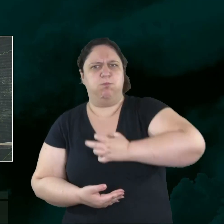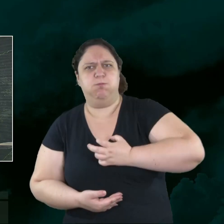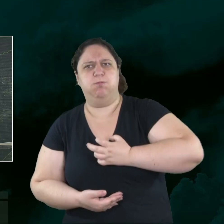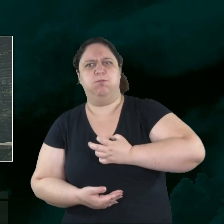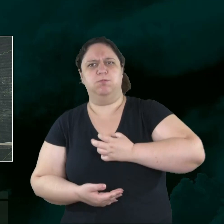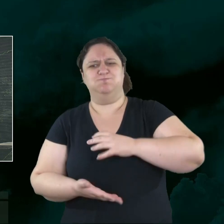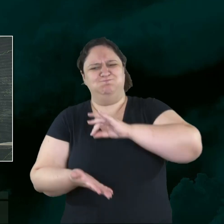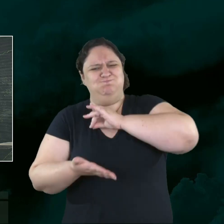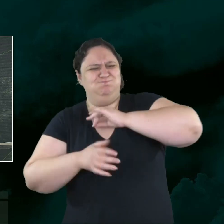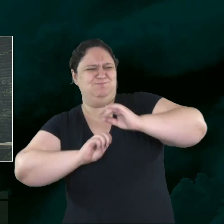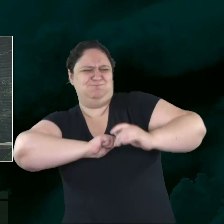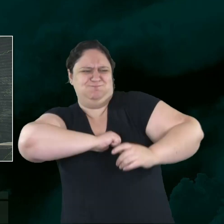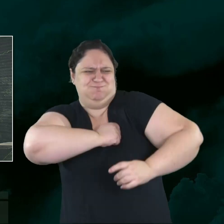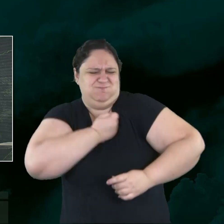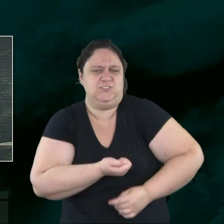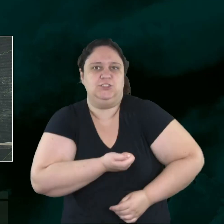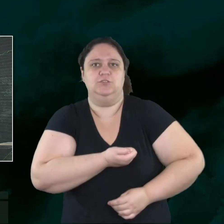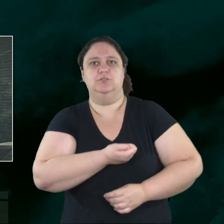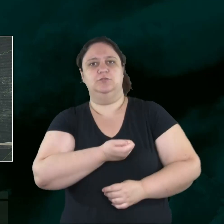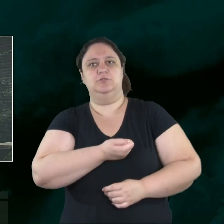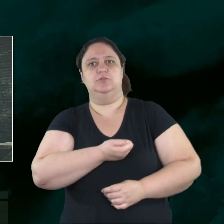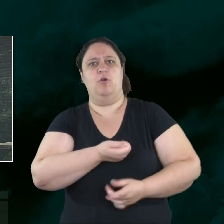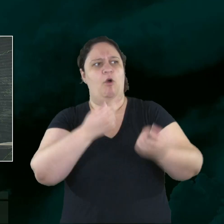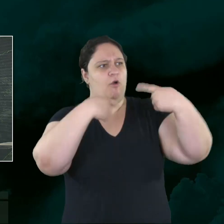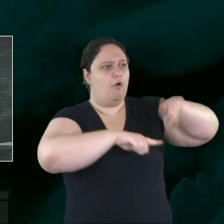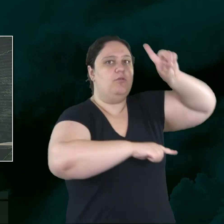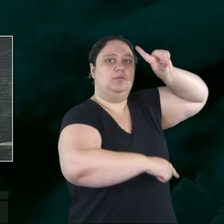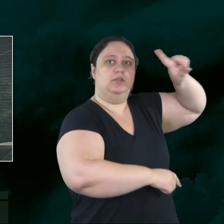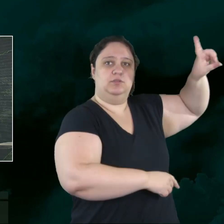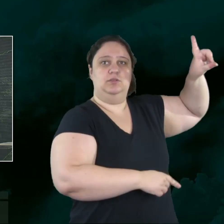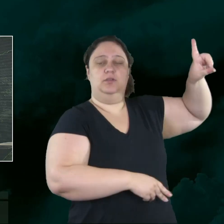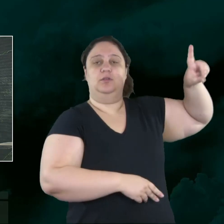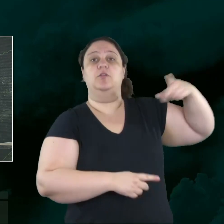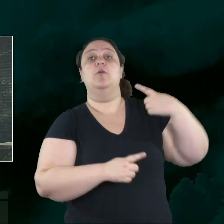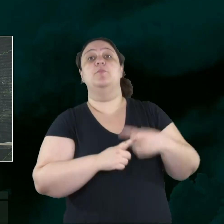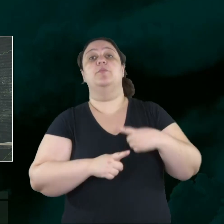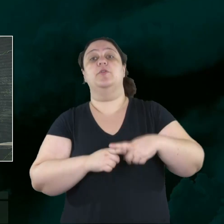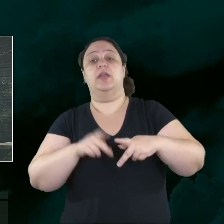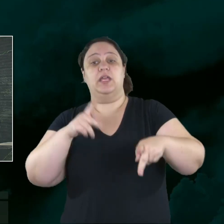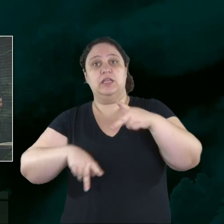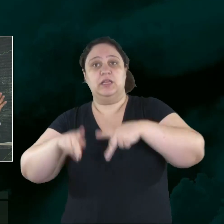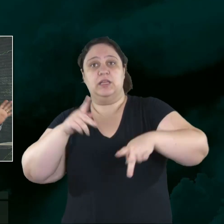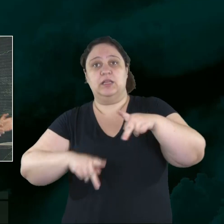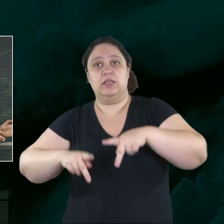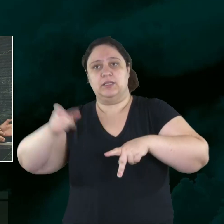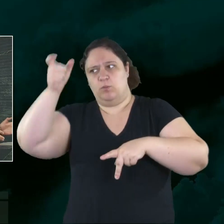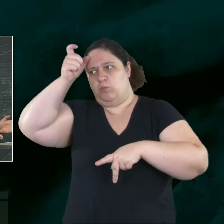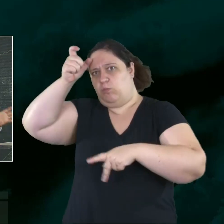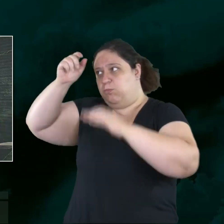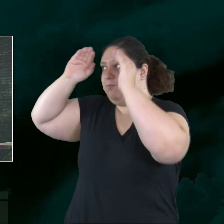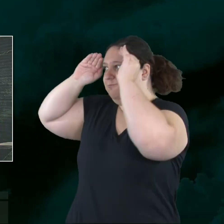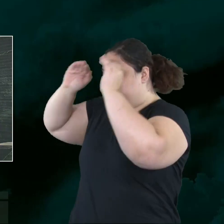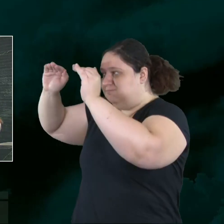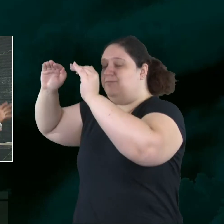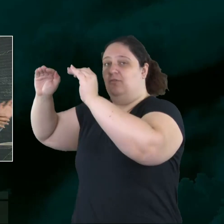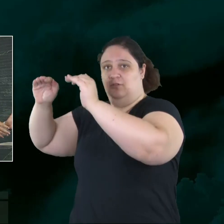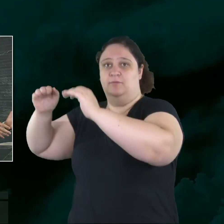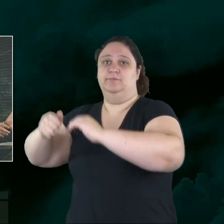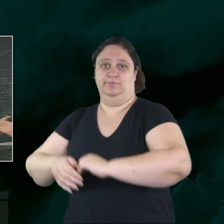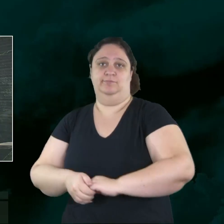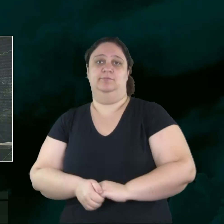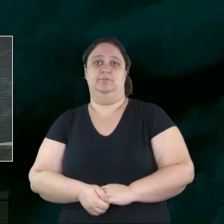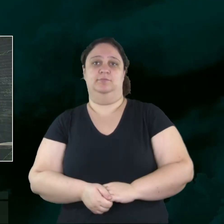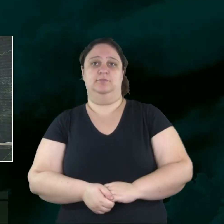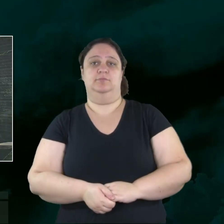o ódio, né, das nações que são governados pelo anticristo, que serão governados pelo